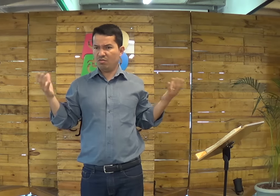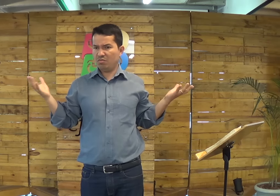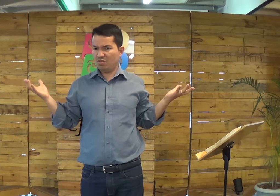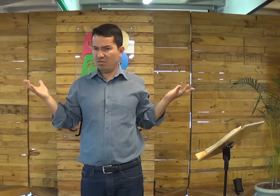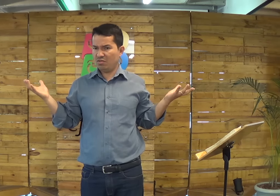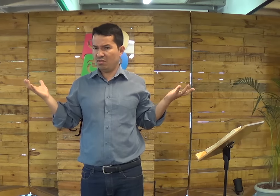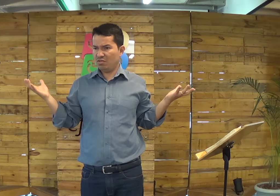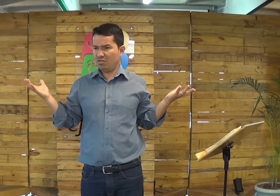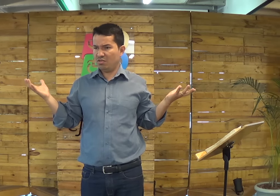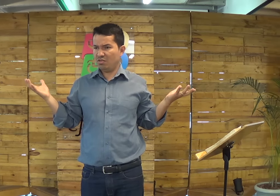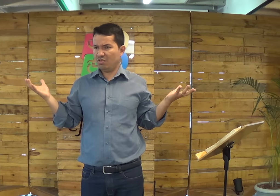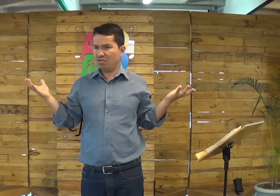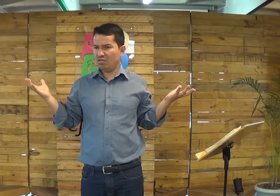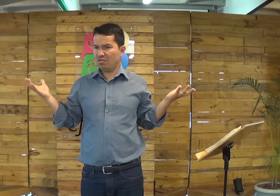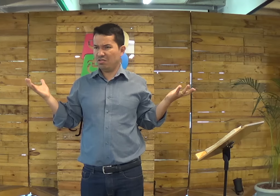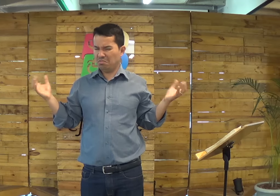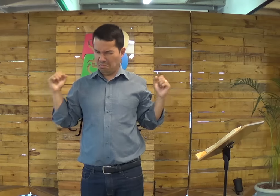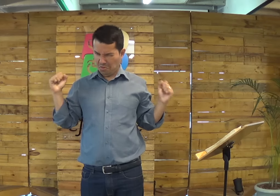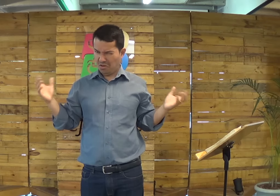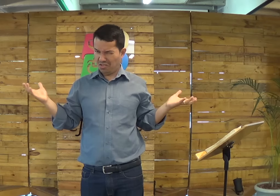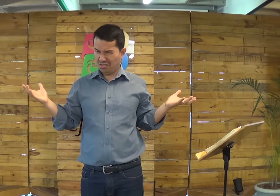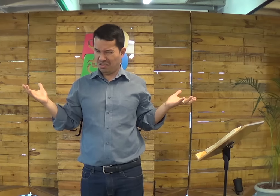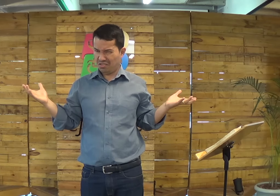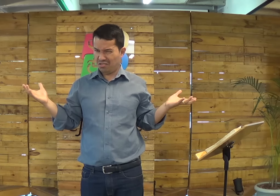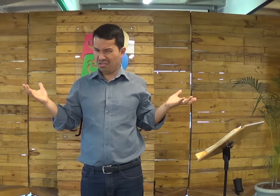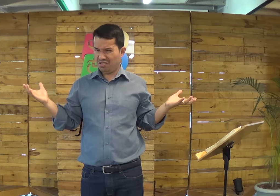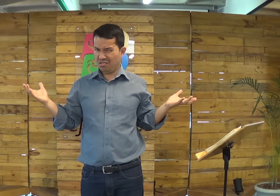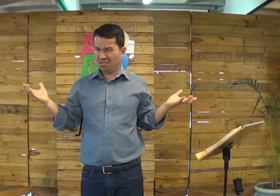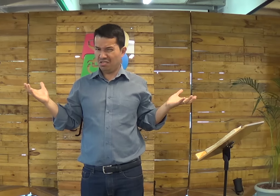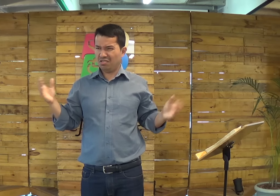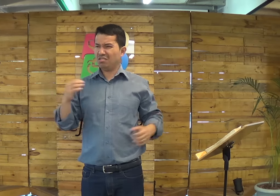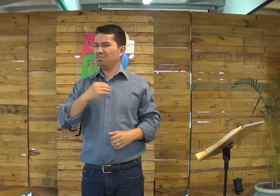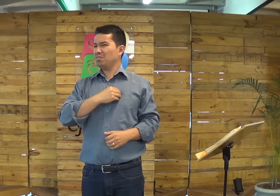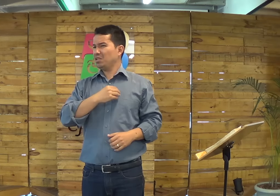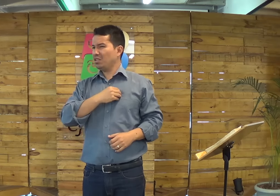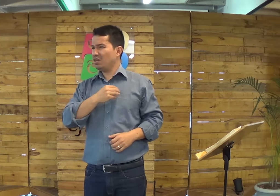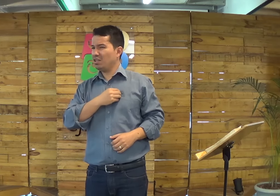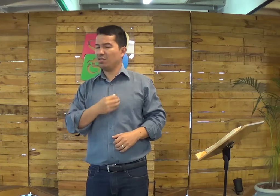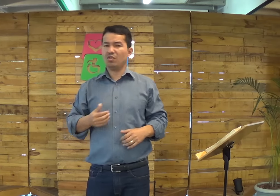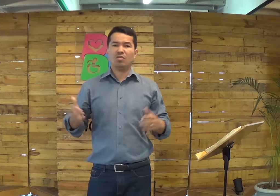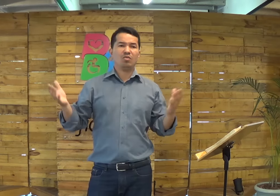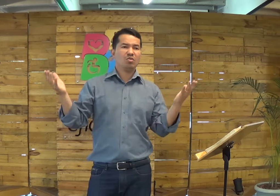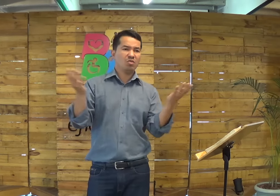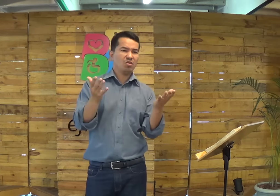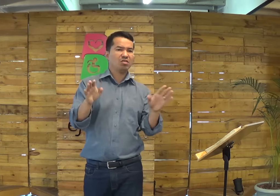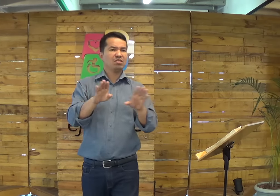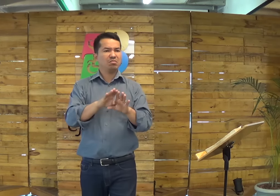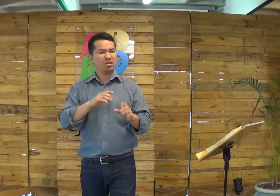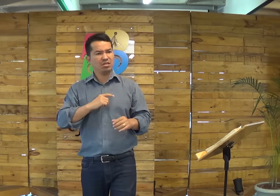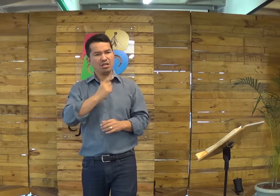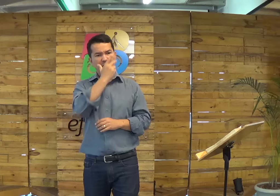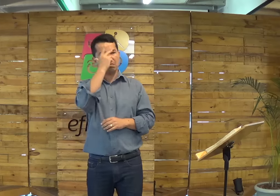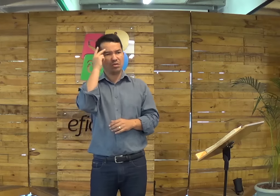pode isso pode e o pecado né hoje